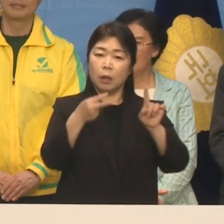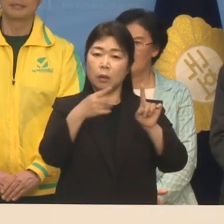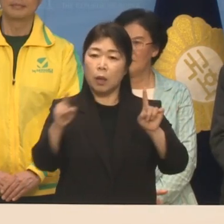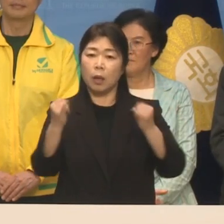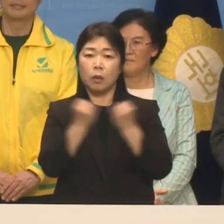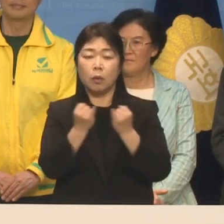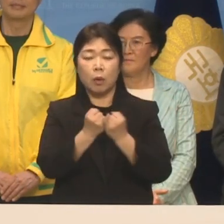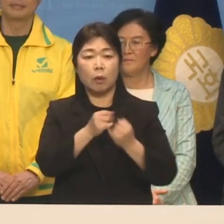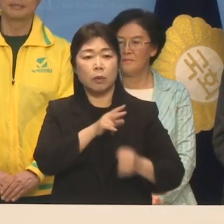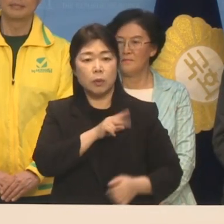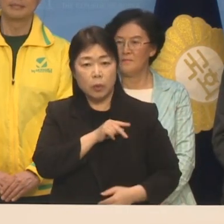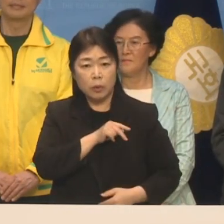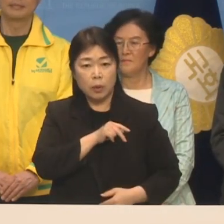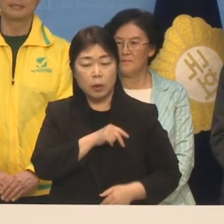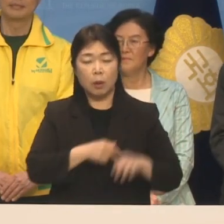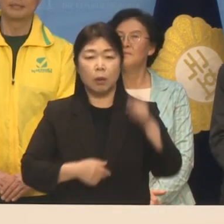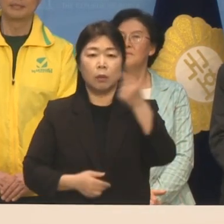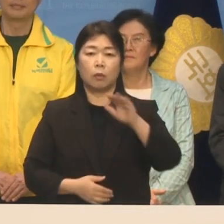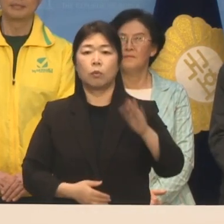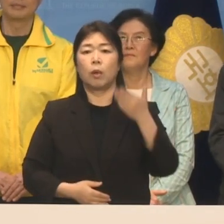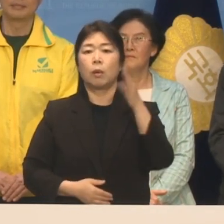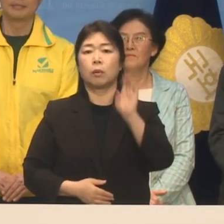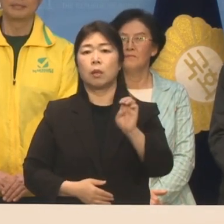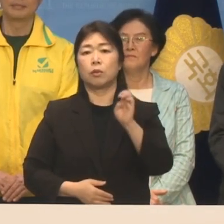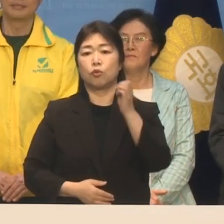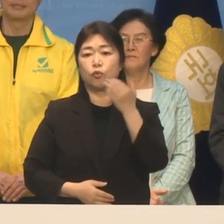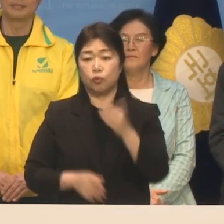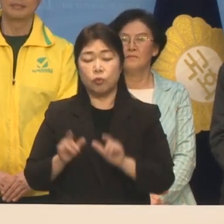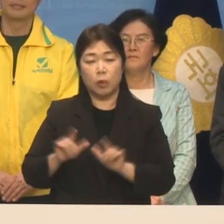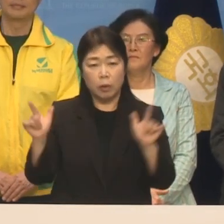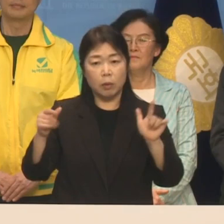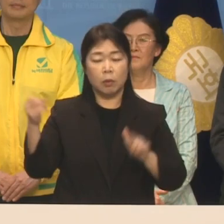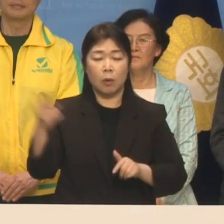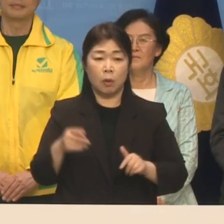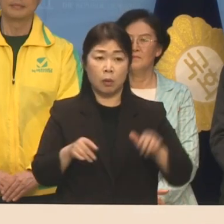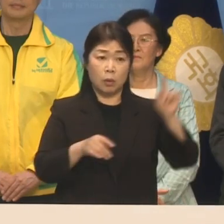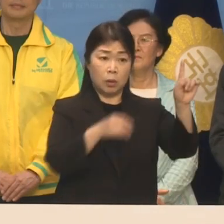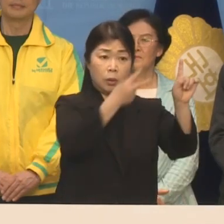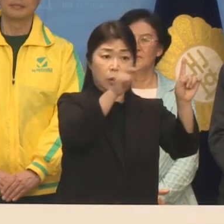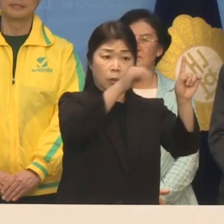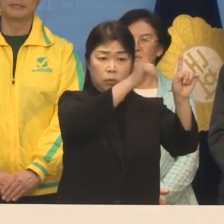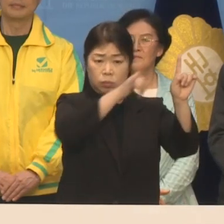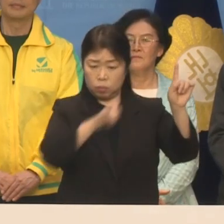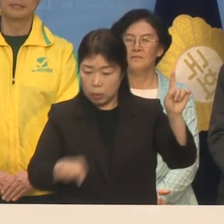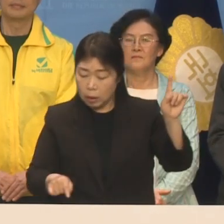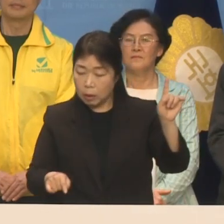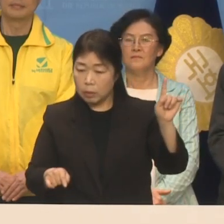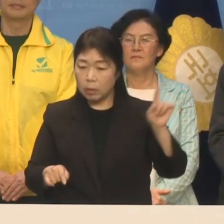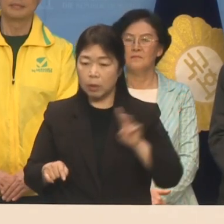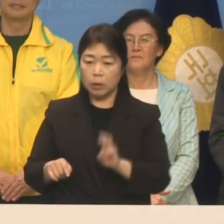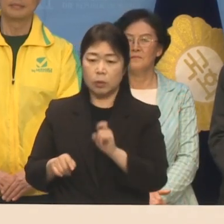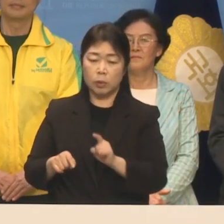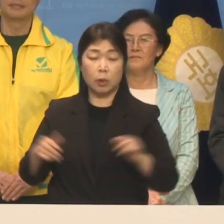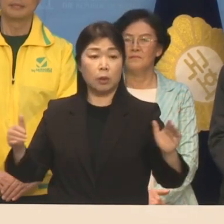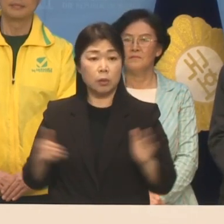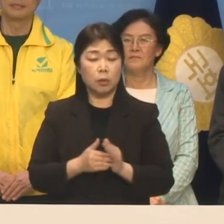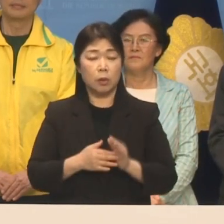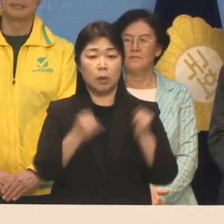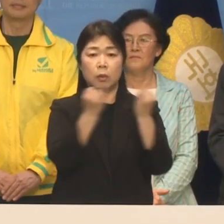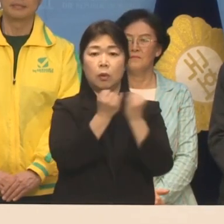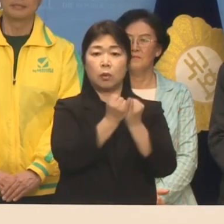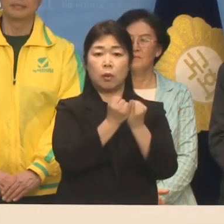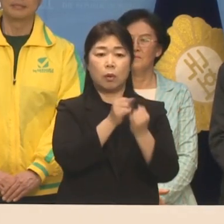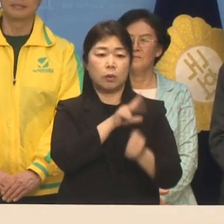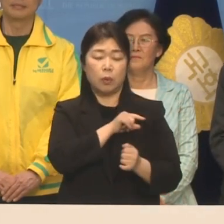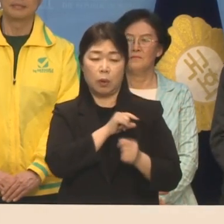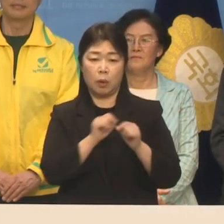국회의원은 49년에 처음 만들어졌고, 그리고 21대까지 계속 꾸준히 여성 국회의원 비율은 높아져